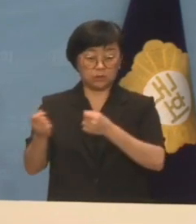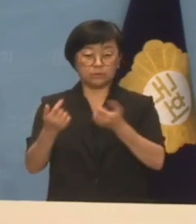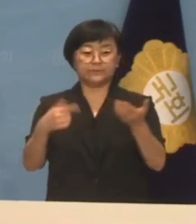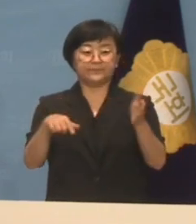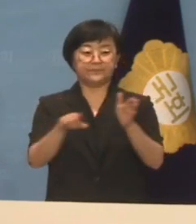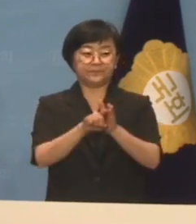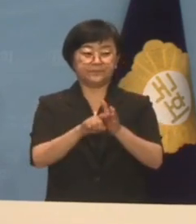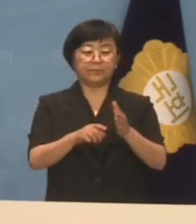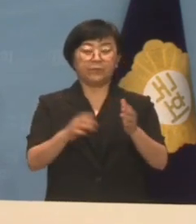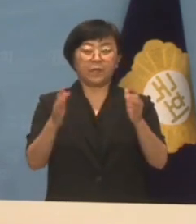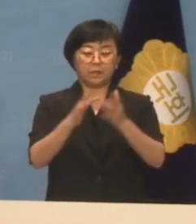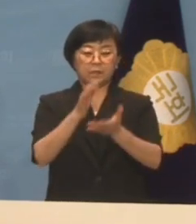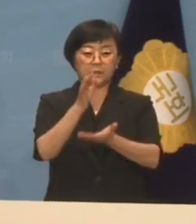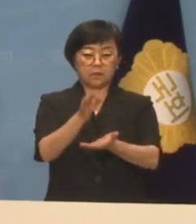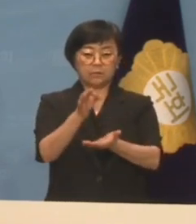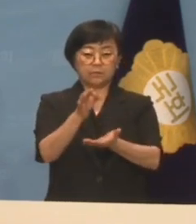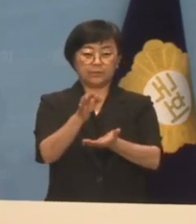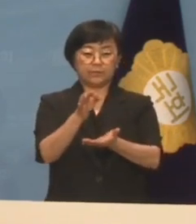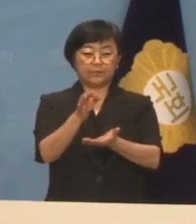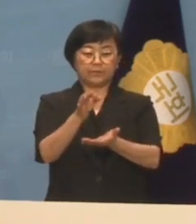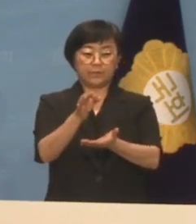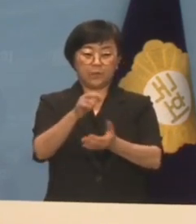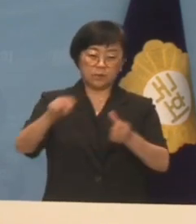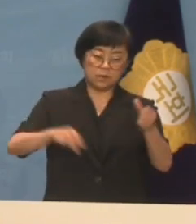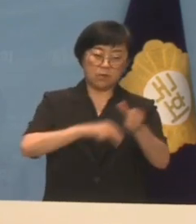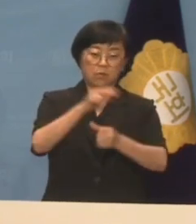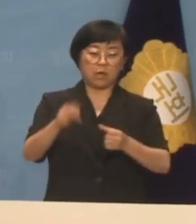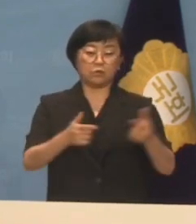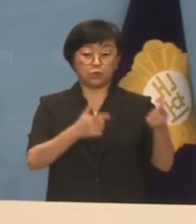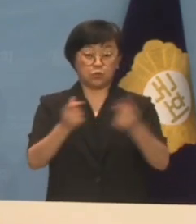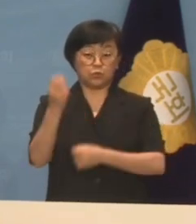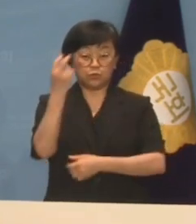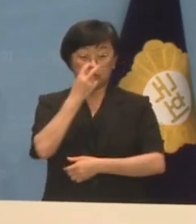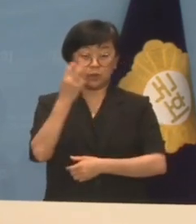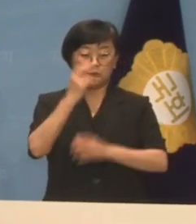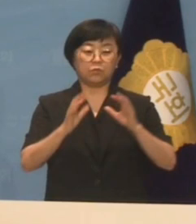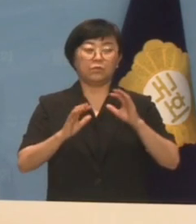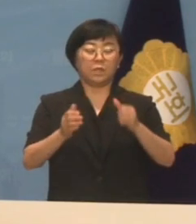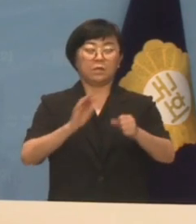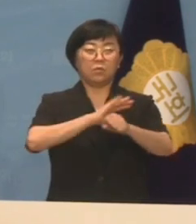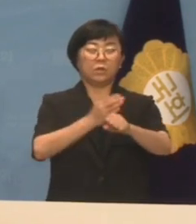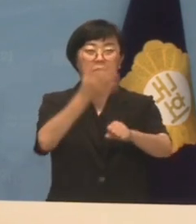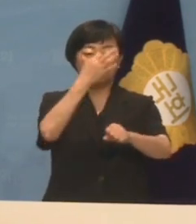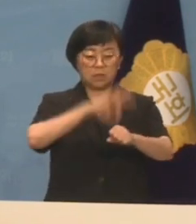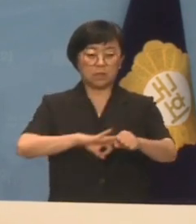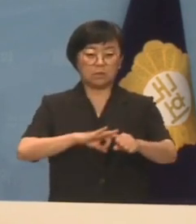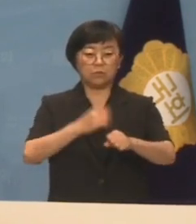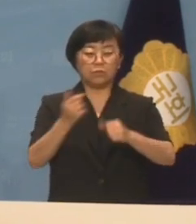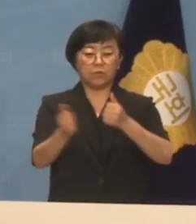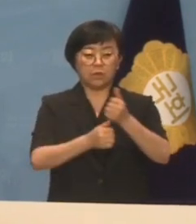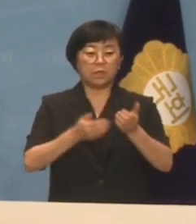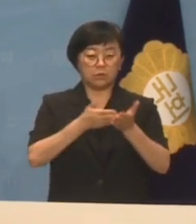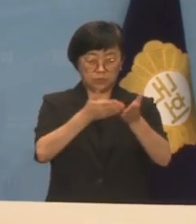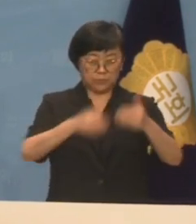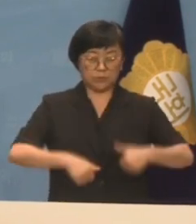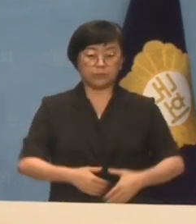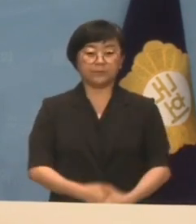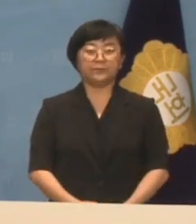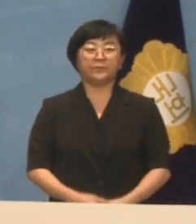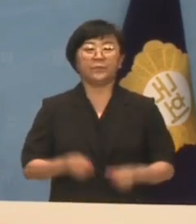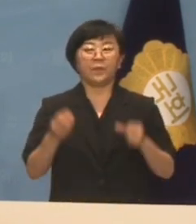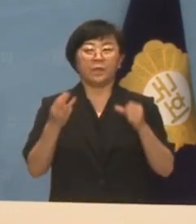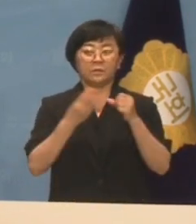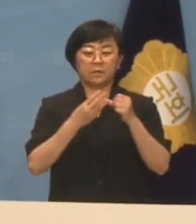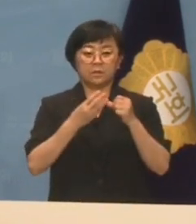대상으로 한 가상자산 현황 전수조사를 국민권익위원회에 요청해야 한다.